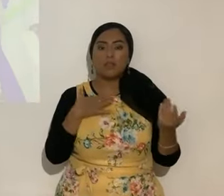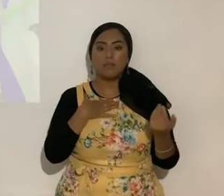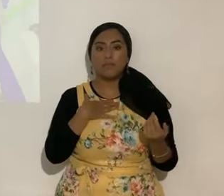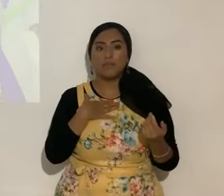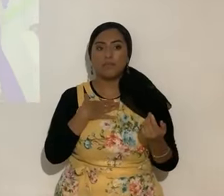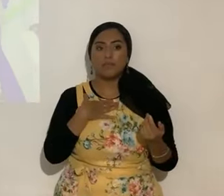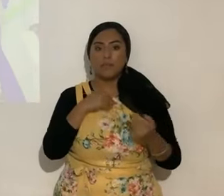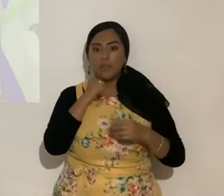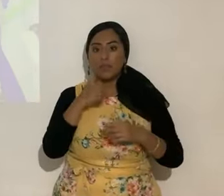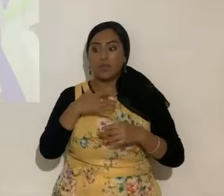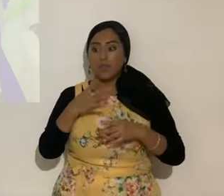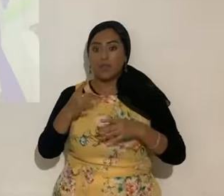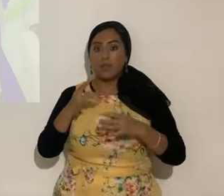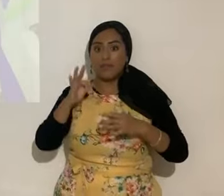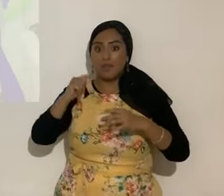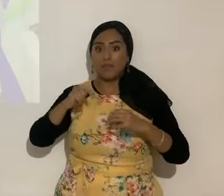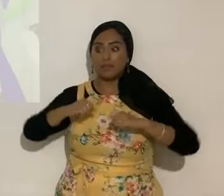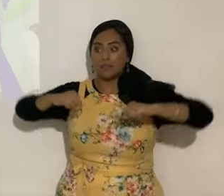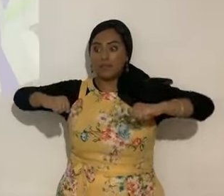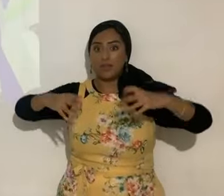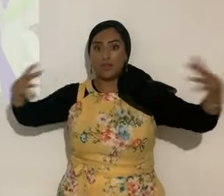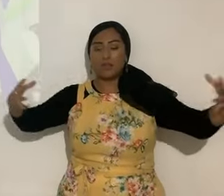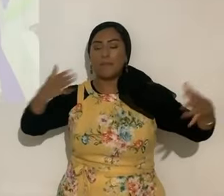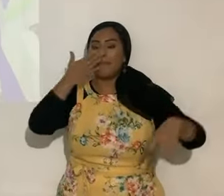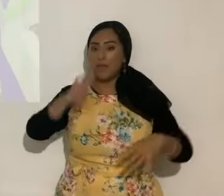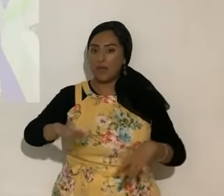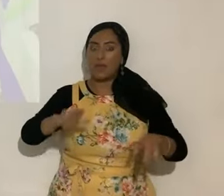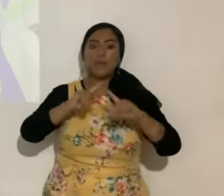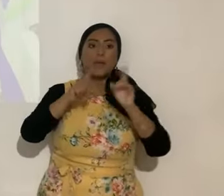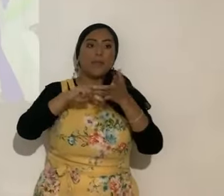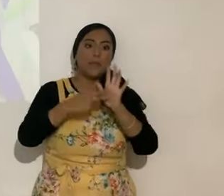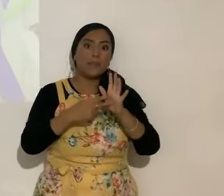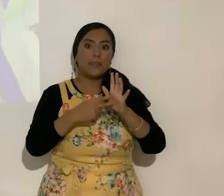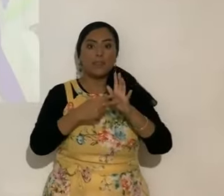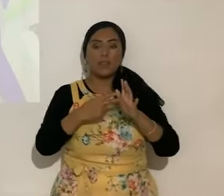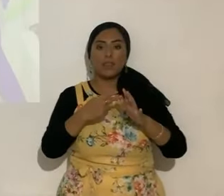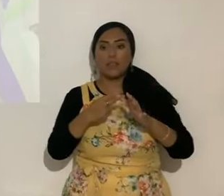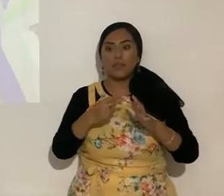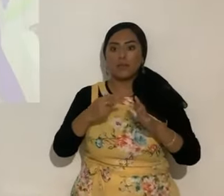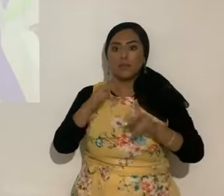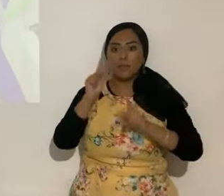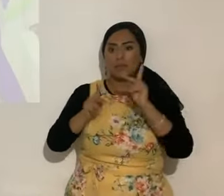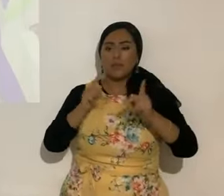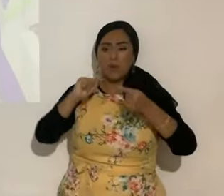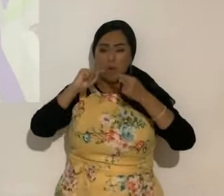no defiendo la obesidad, pues es mala, pero me refiero, que se llega tanto, entonces, se hacen tanto daño entre matrimonios,